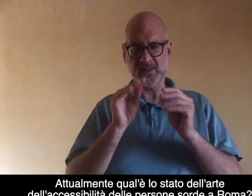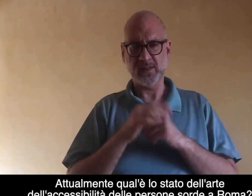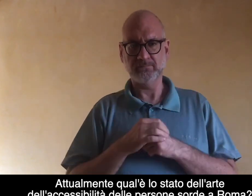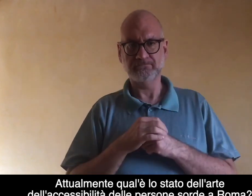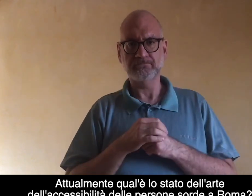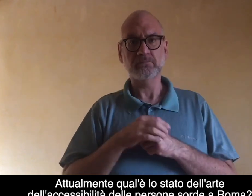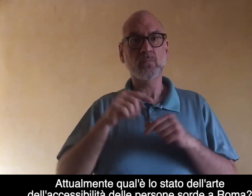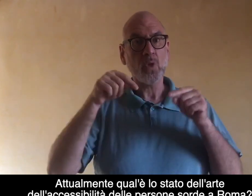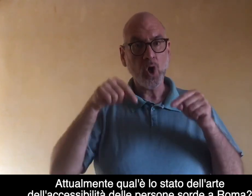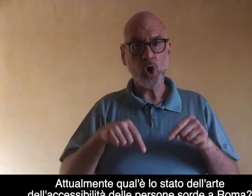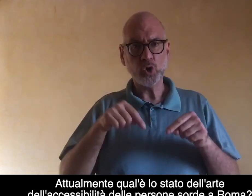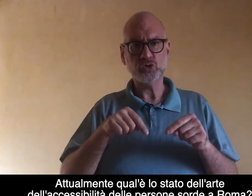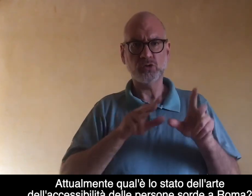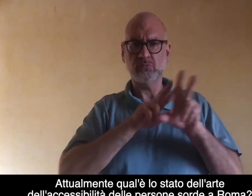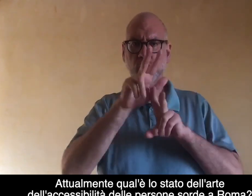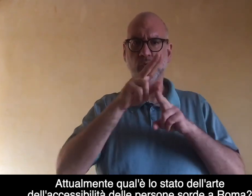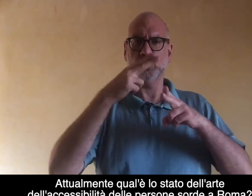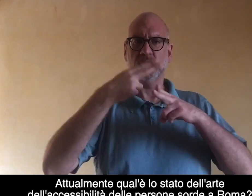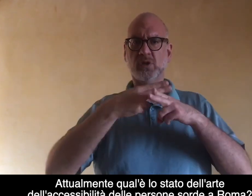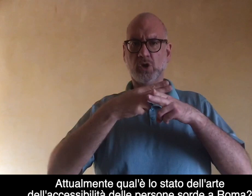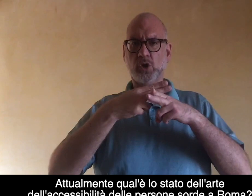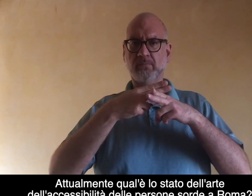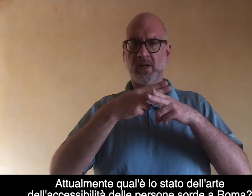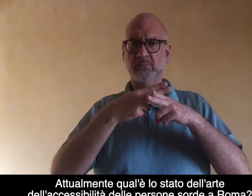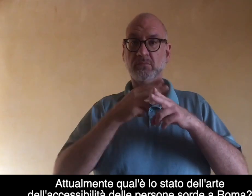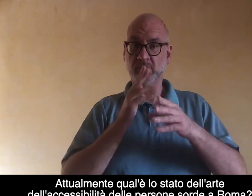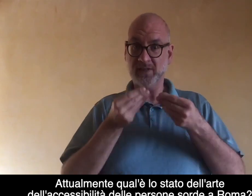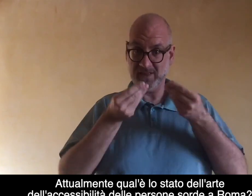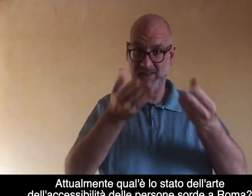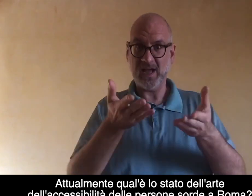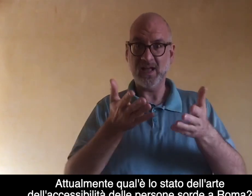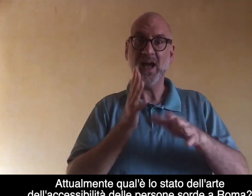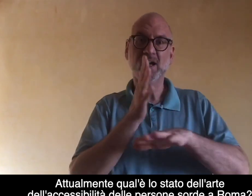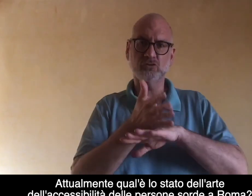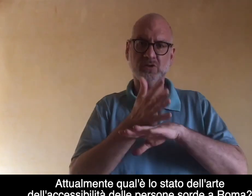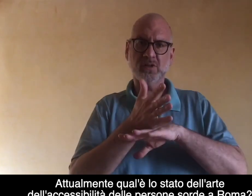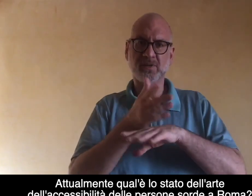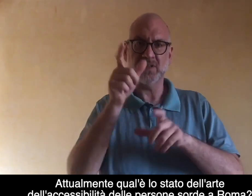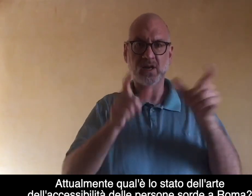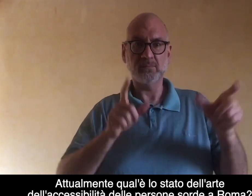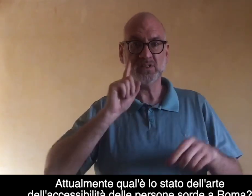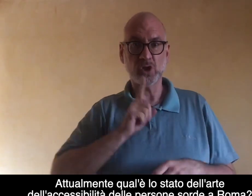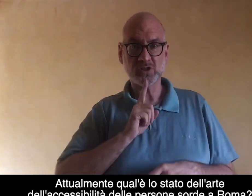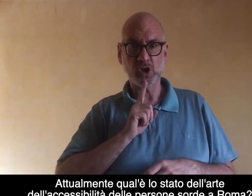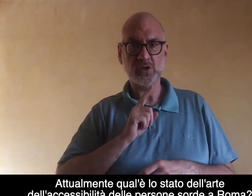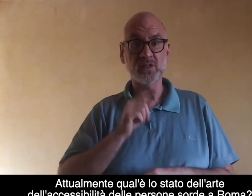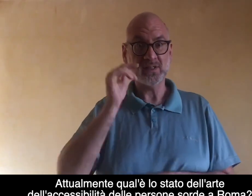segni cortesemente ci vuole dire il quale è lo stato dell'arte dell'accessibilità delle persone sorde